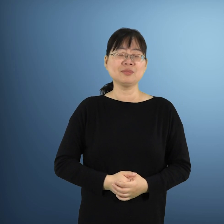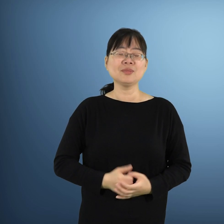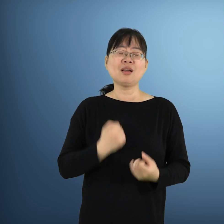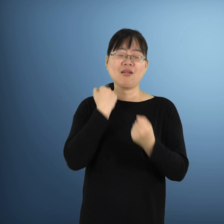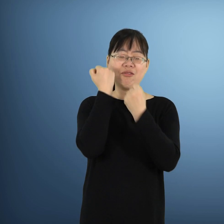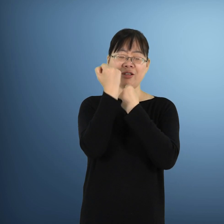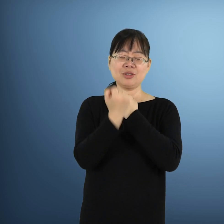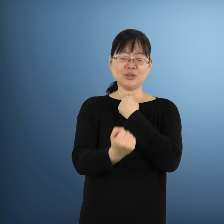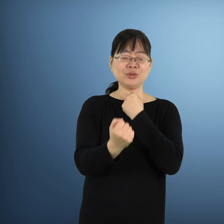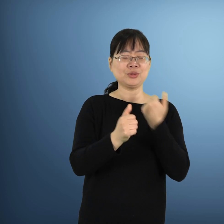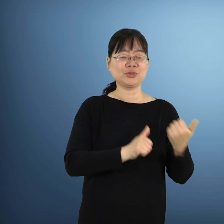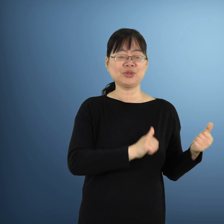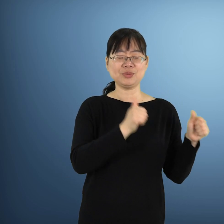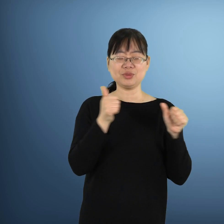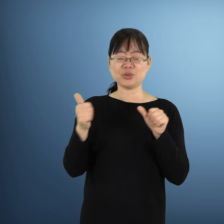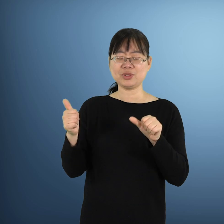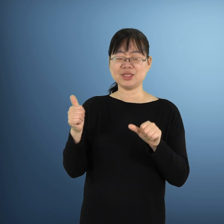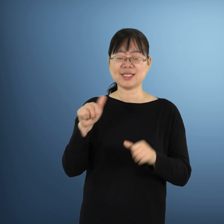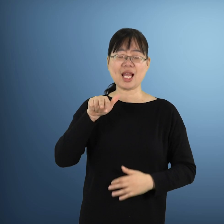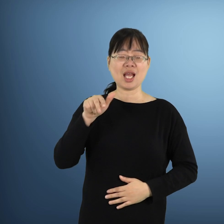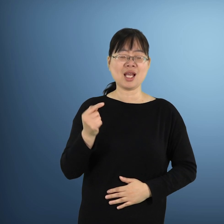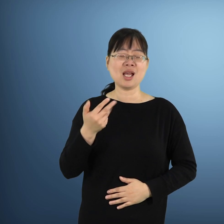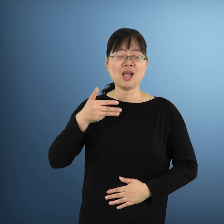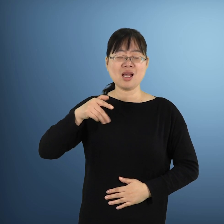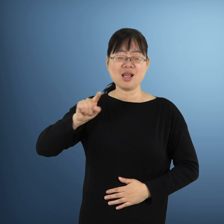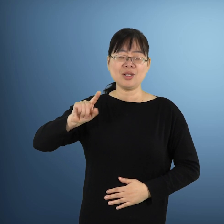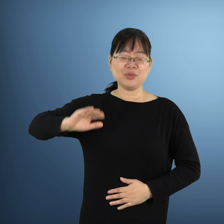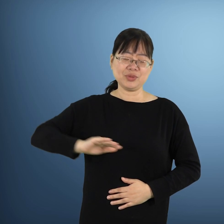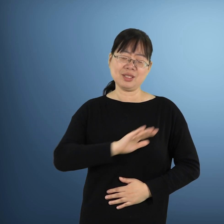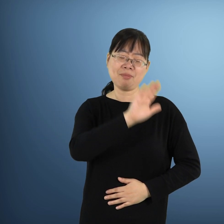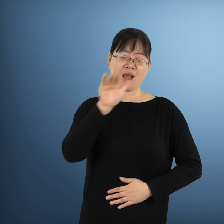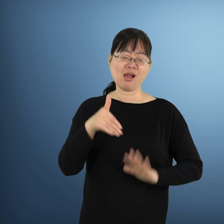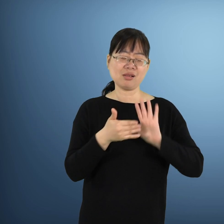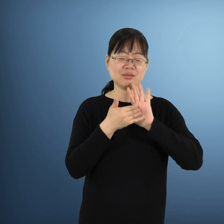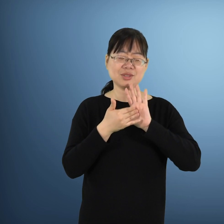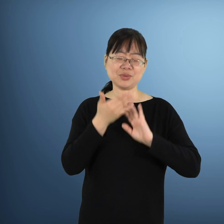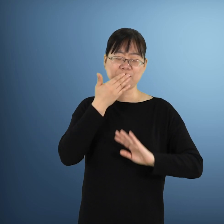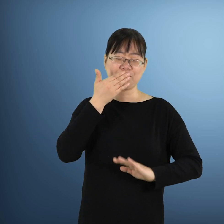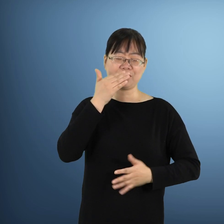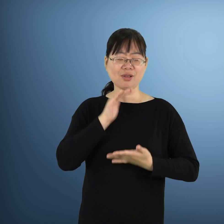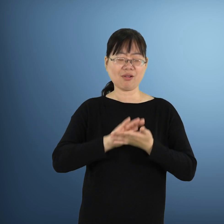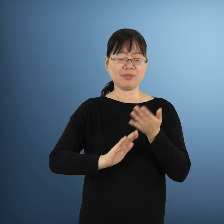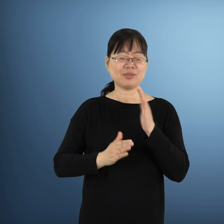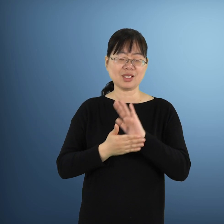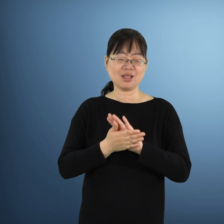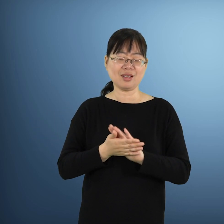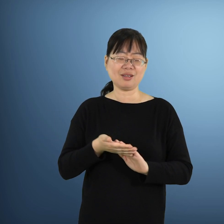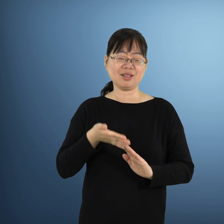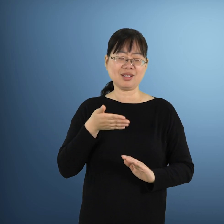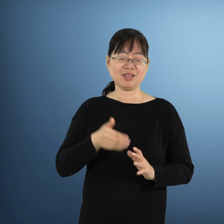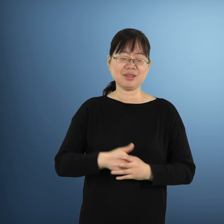하물며 죽음조차 우리를 막을 수 없네.